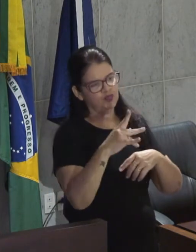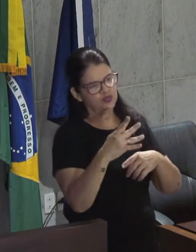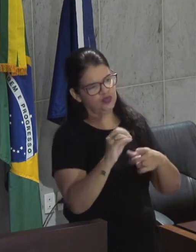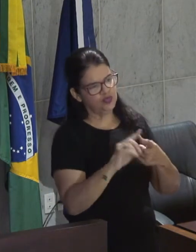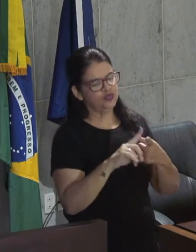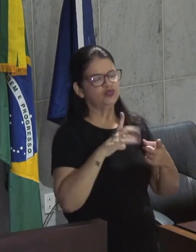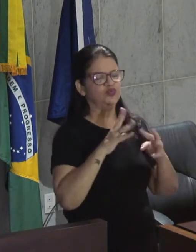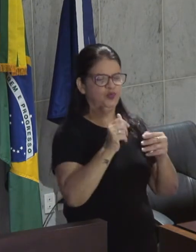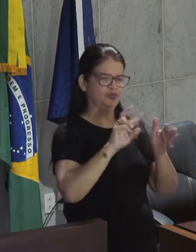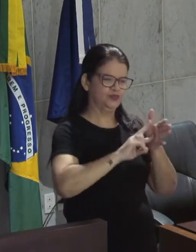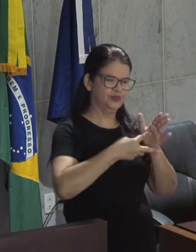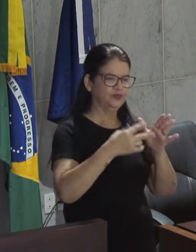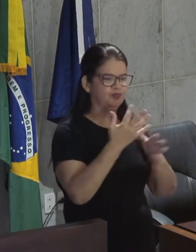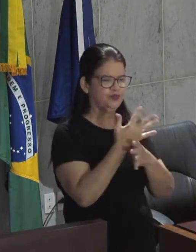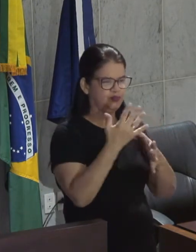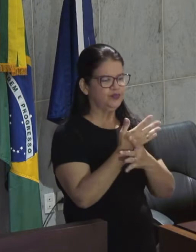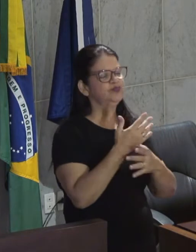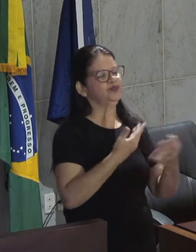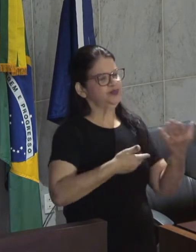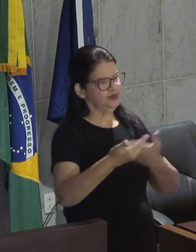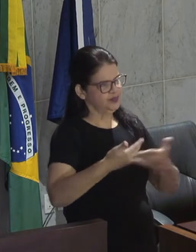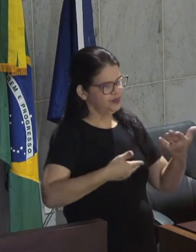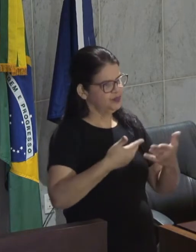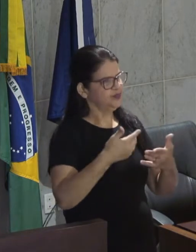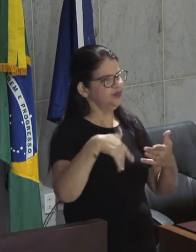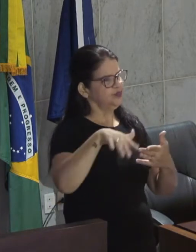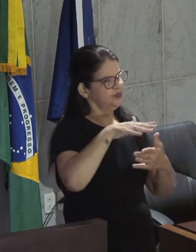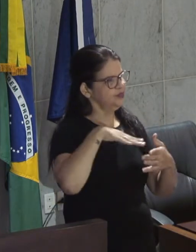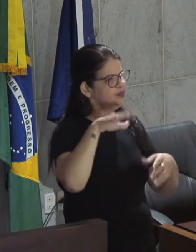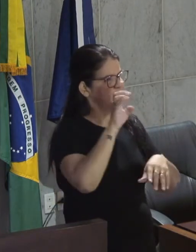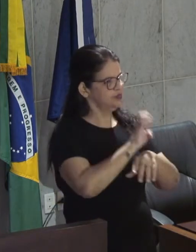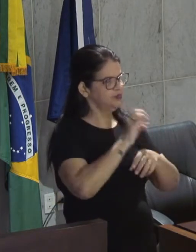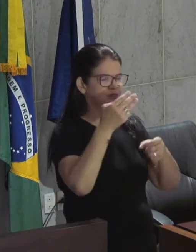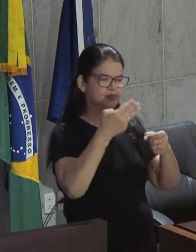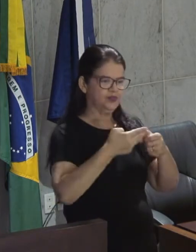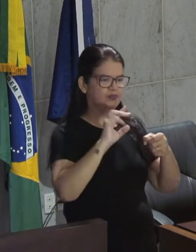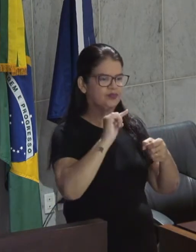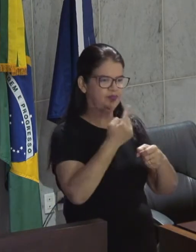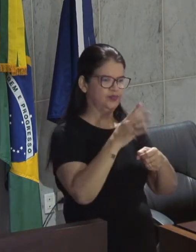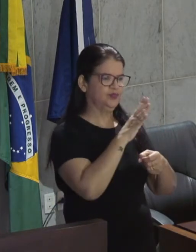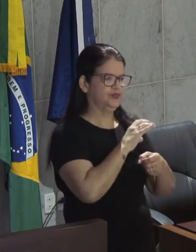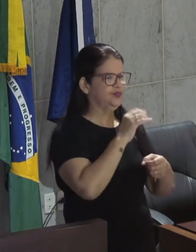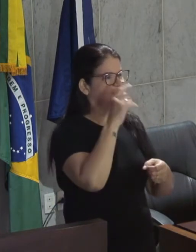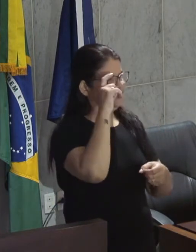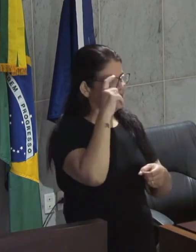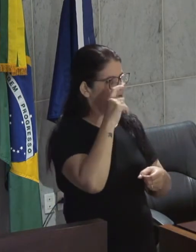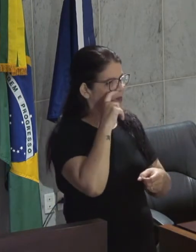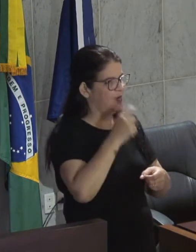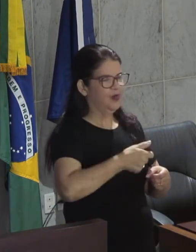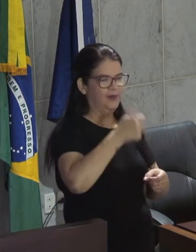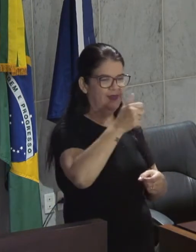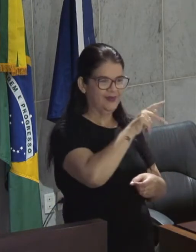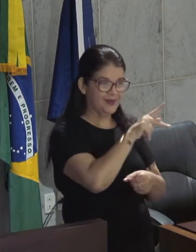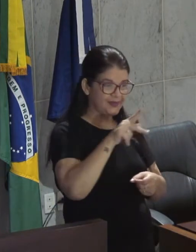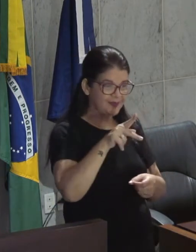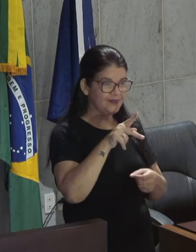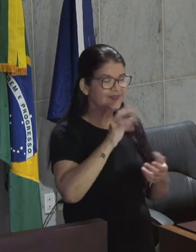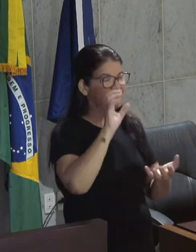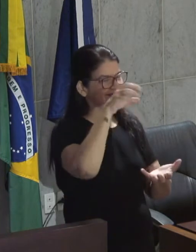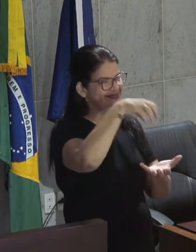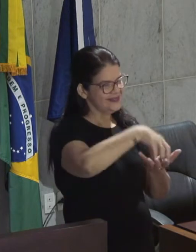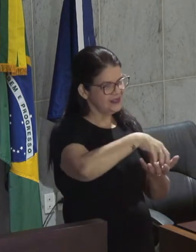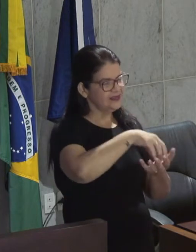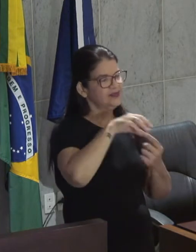sindicatos urbanos, servidores públicos estaduais, municipais. Nosso querido João Paulo, primeiro presidente da Central